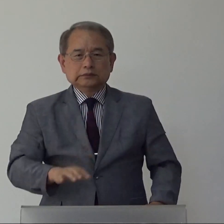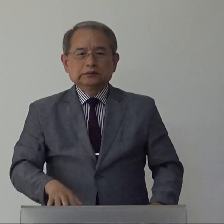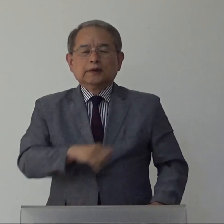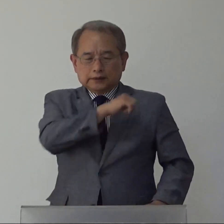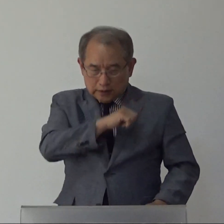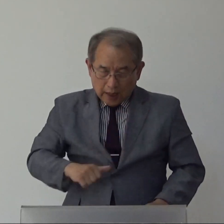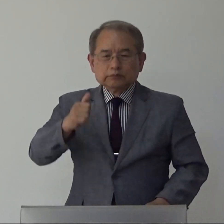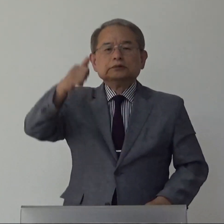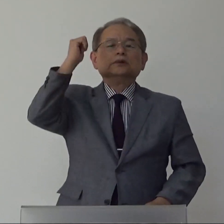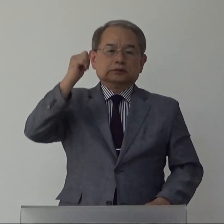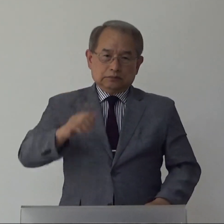살아가는 것은